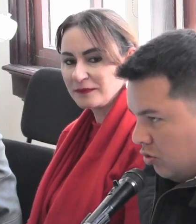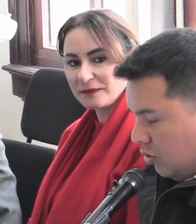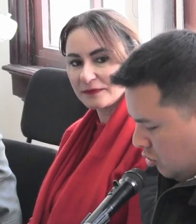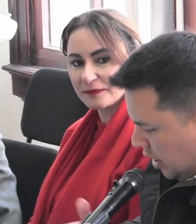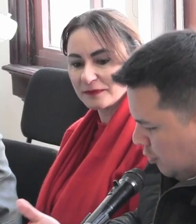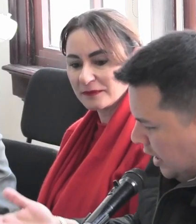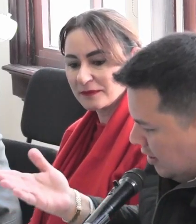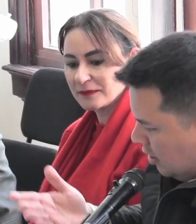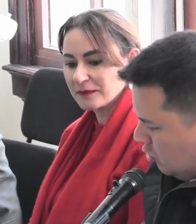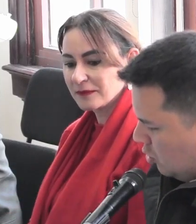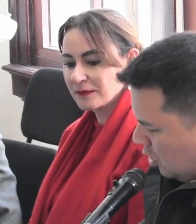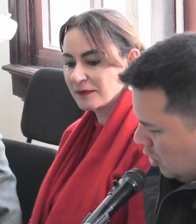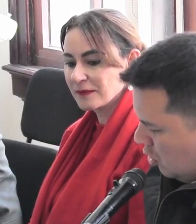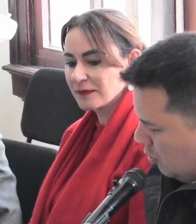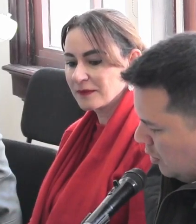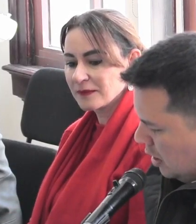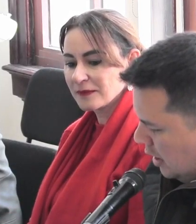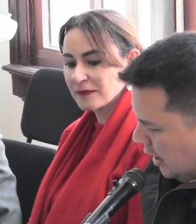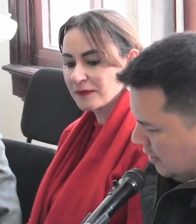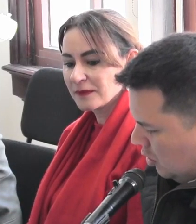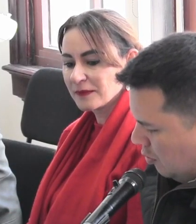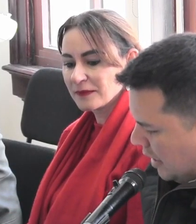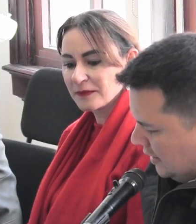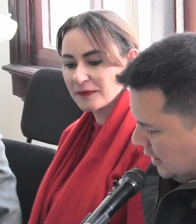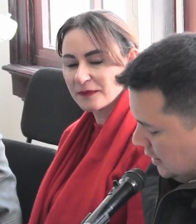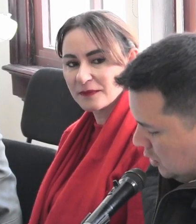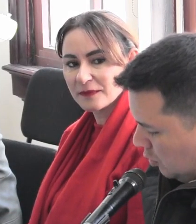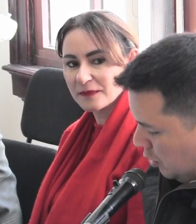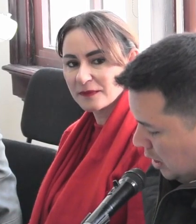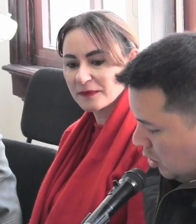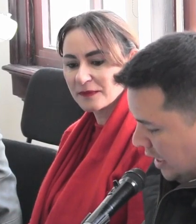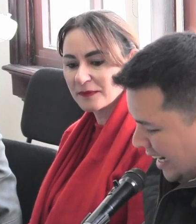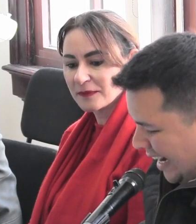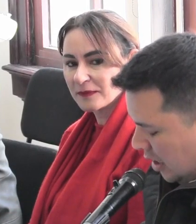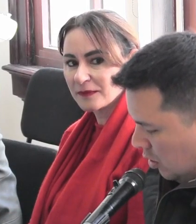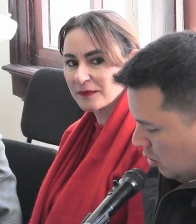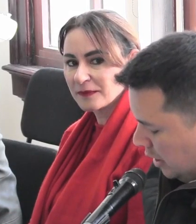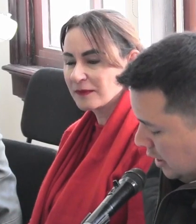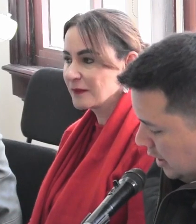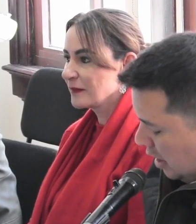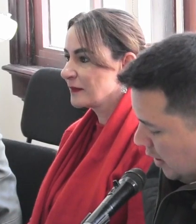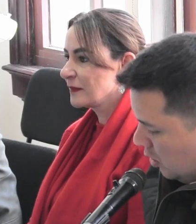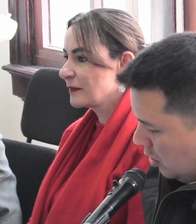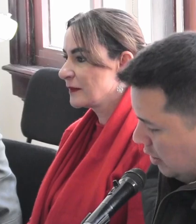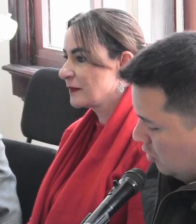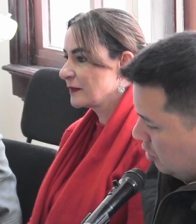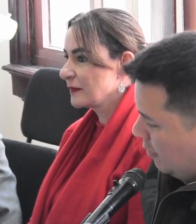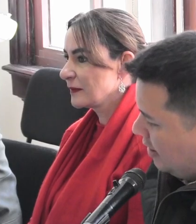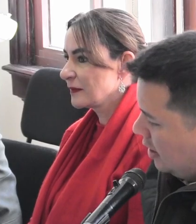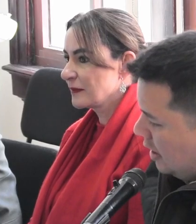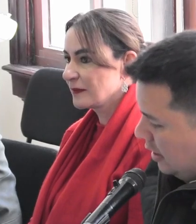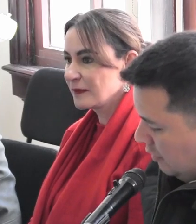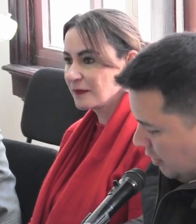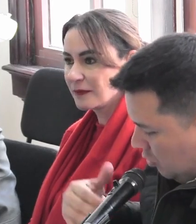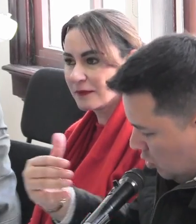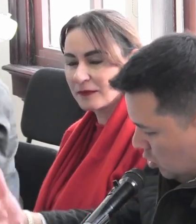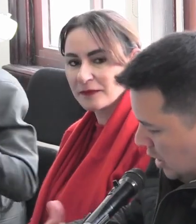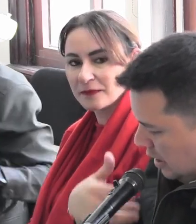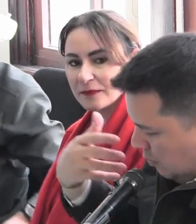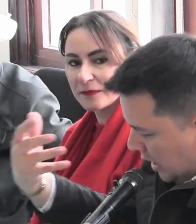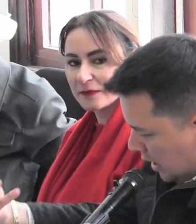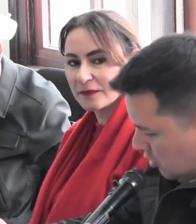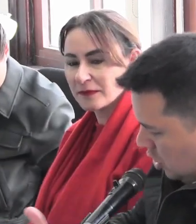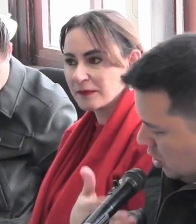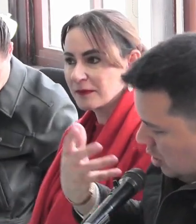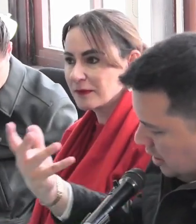es, conozco su experiencia, su currículum, que ha sido más en el sector público y alejado de lo que tiene que ver con estos temas de